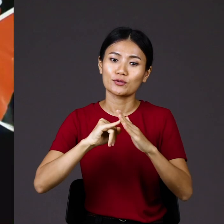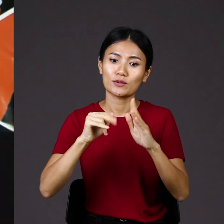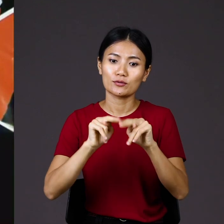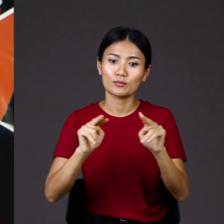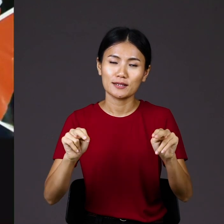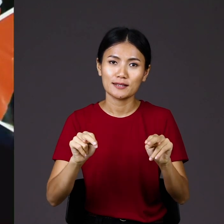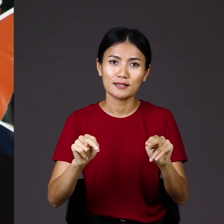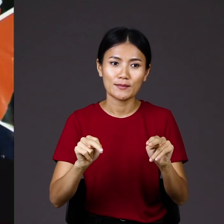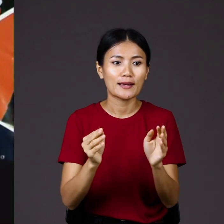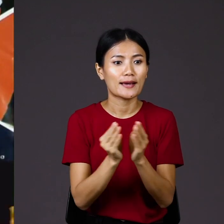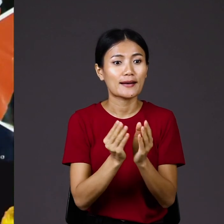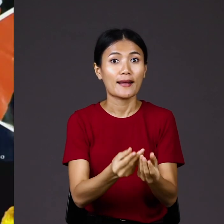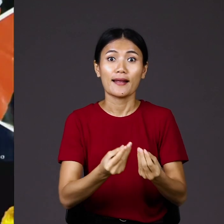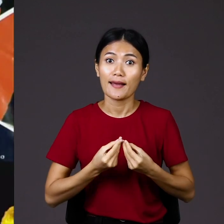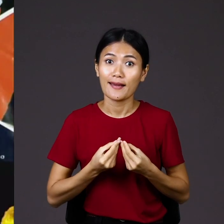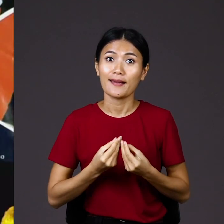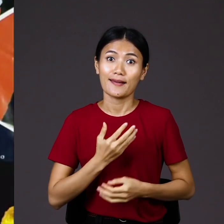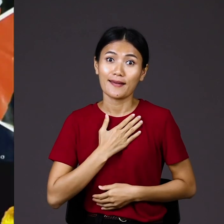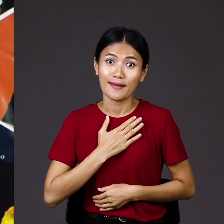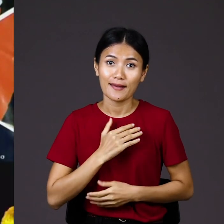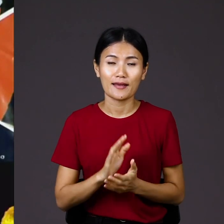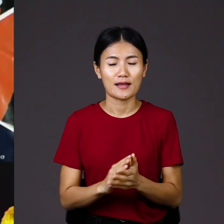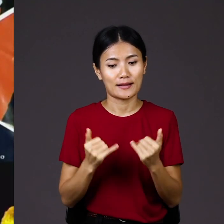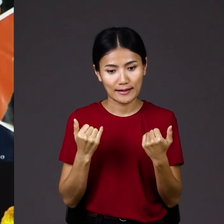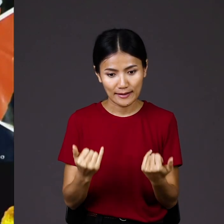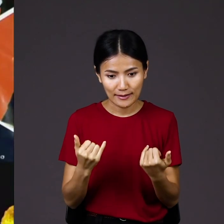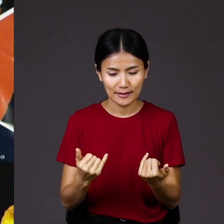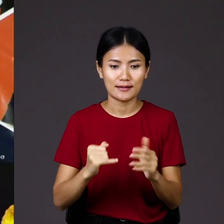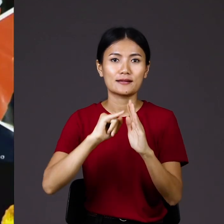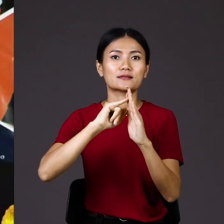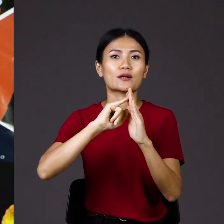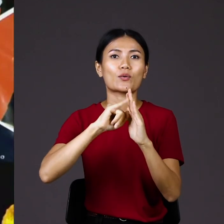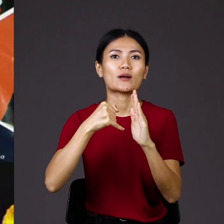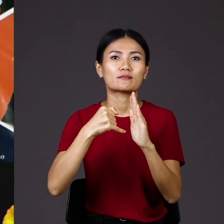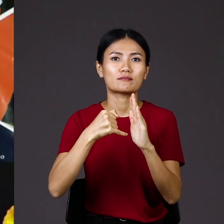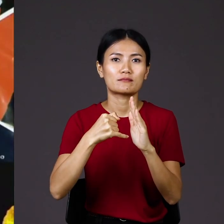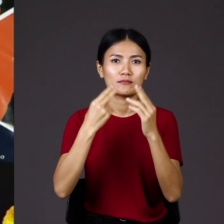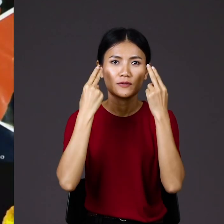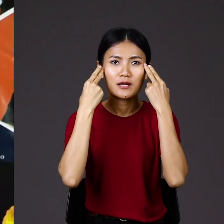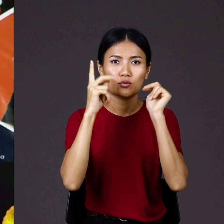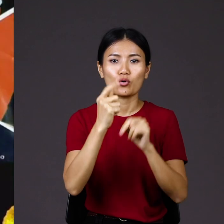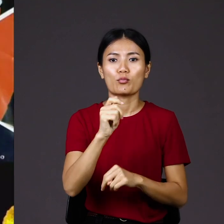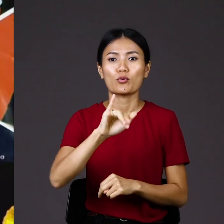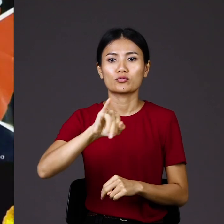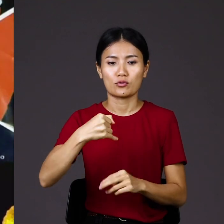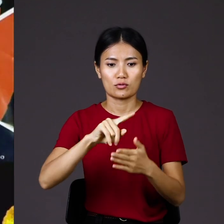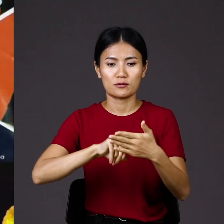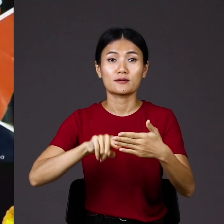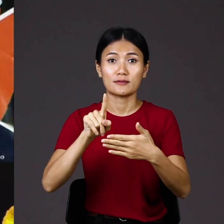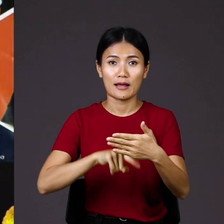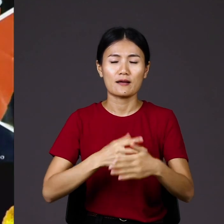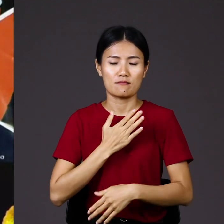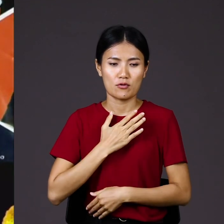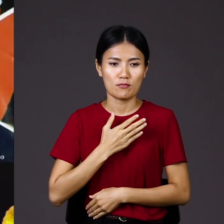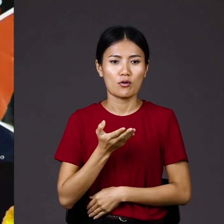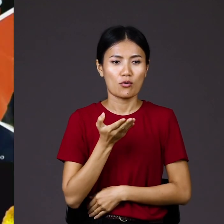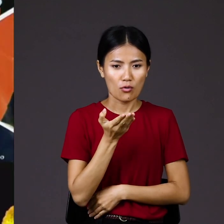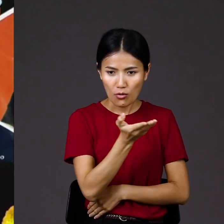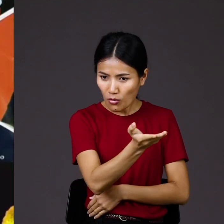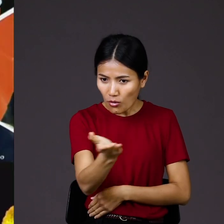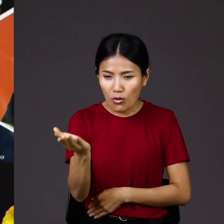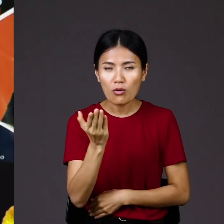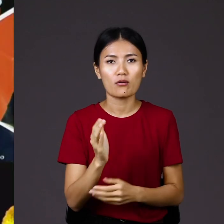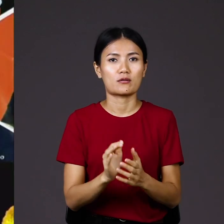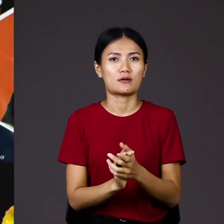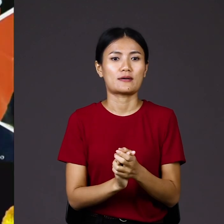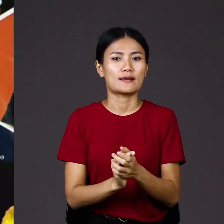ทุกท่านสนับสนุนผมมาแล้วรอบนี้เป็นการเลือกตั้งระดับจังหวัดผมมาขอความสนับส